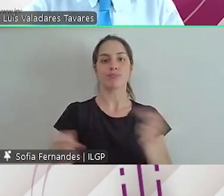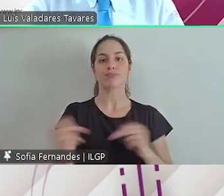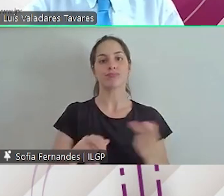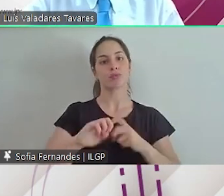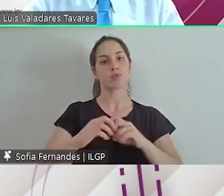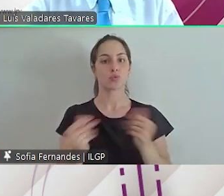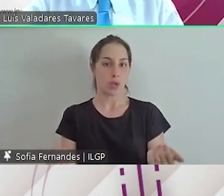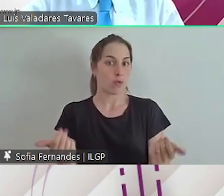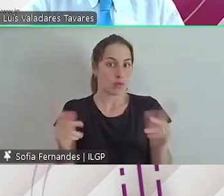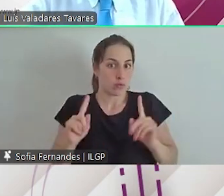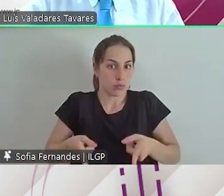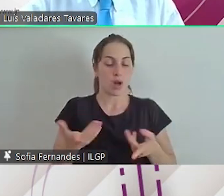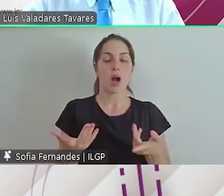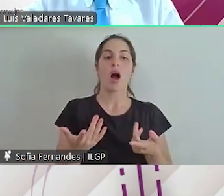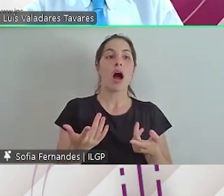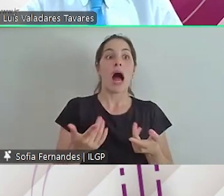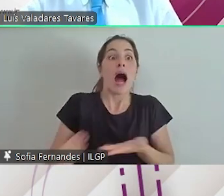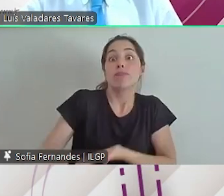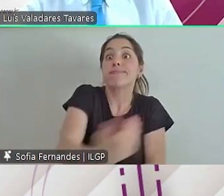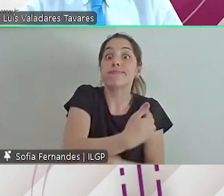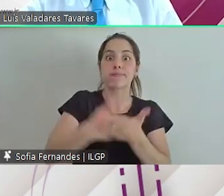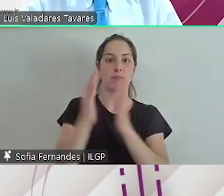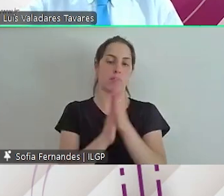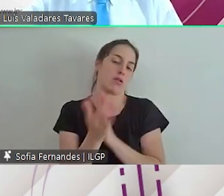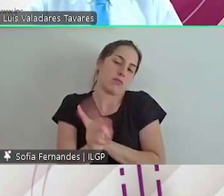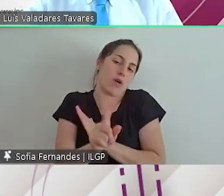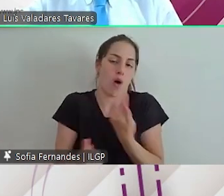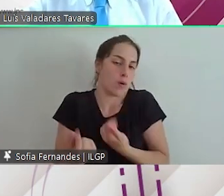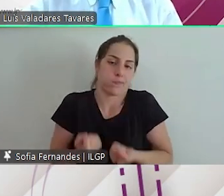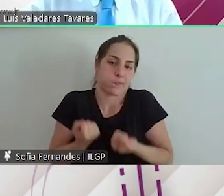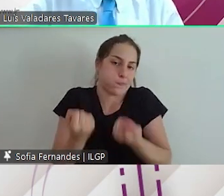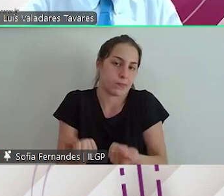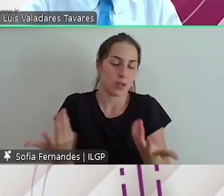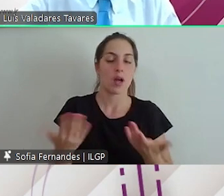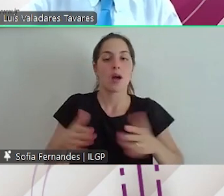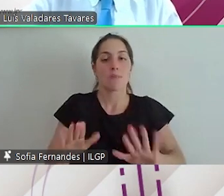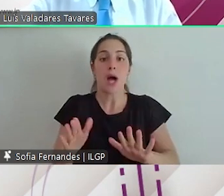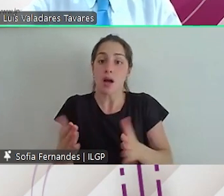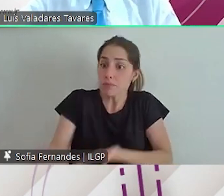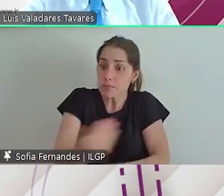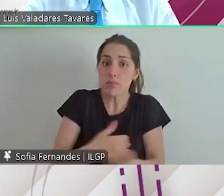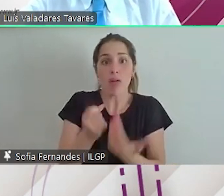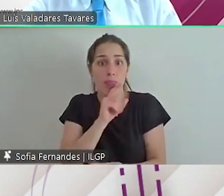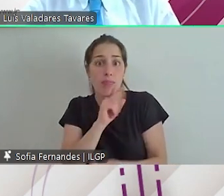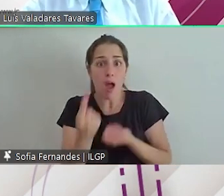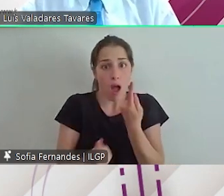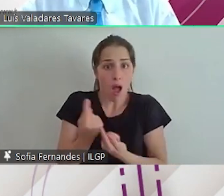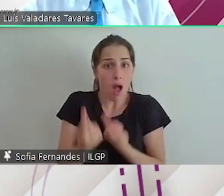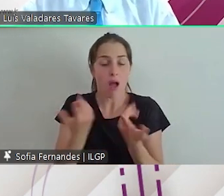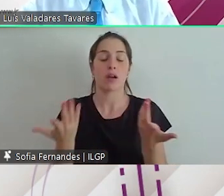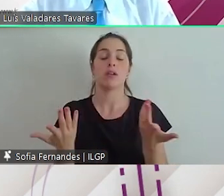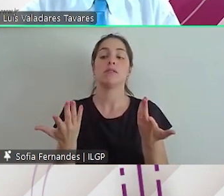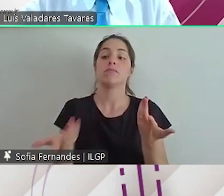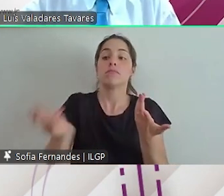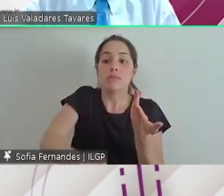todas são más. Então entramos aí numa temática que eu, quando fui aqui presente do INA, insisti muito e, apesar de